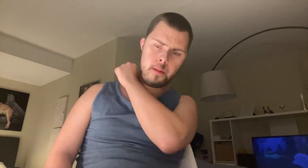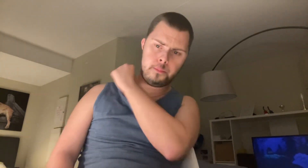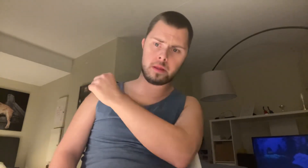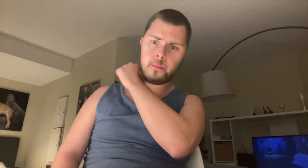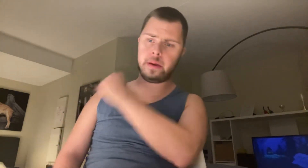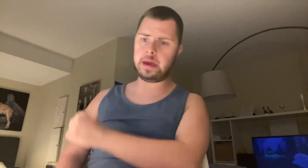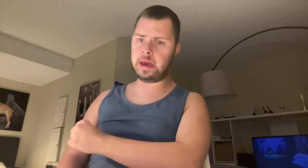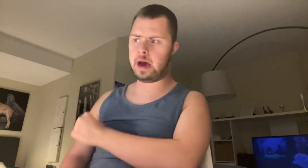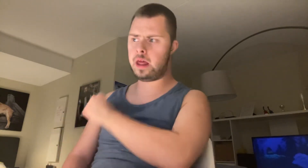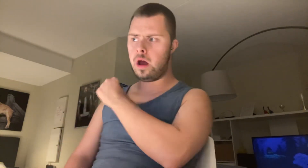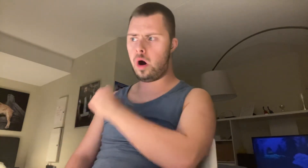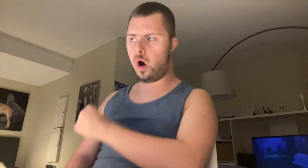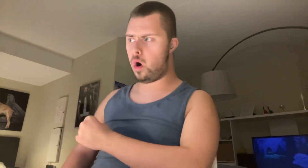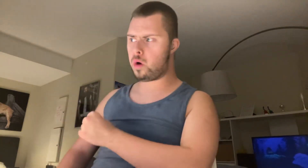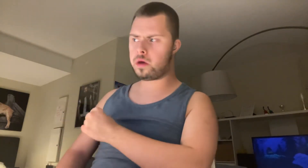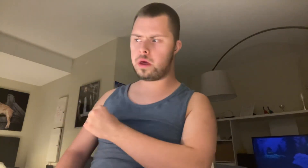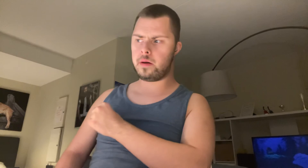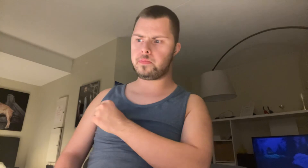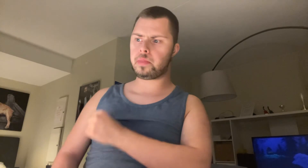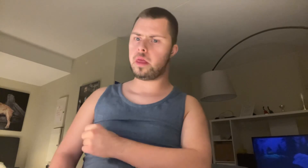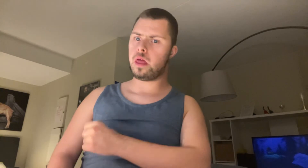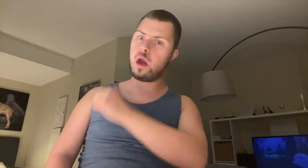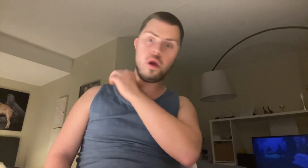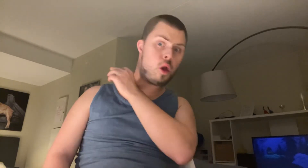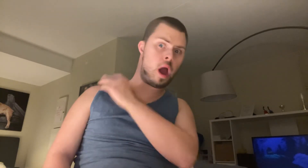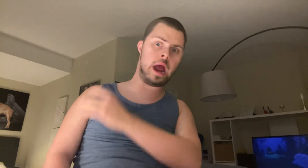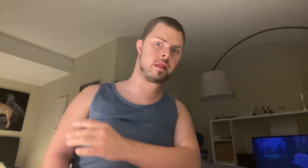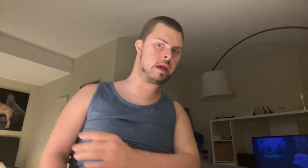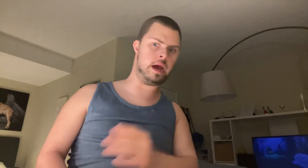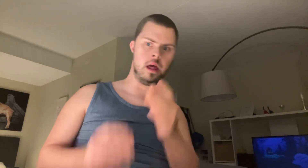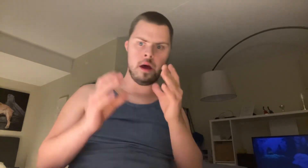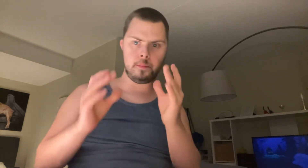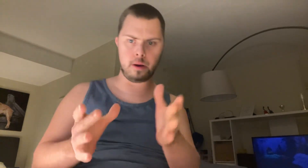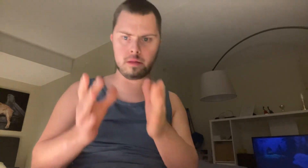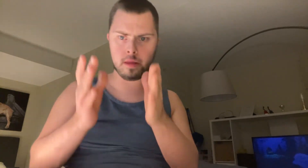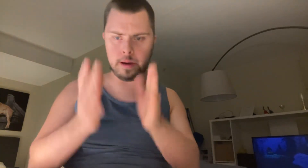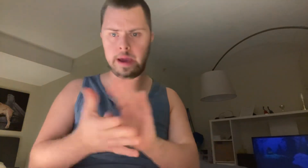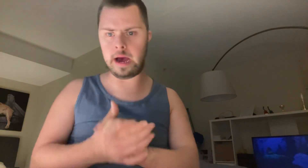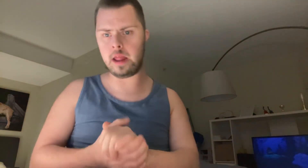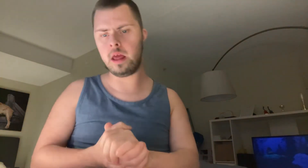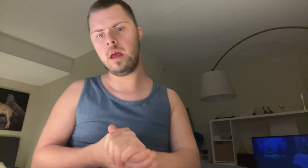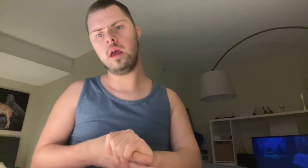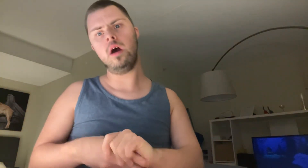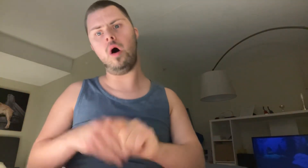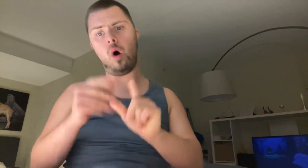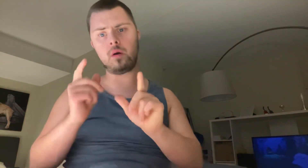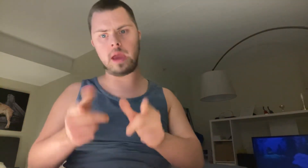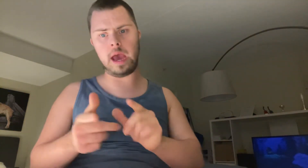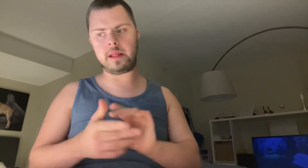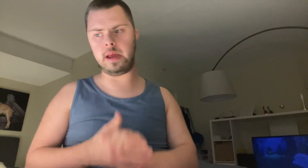Puss med er och jag älskar er. Puss med er och ett till.